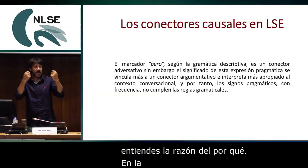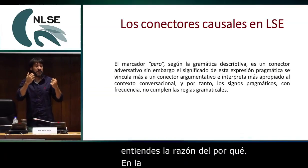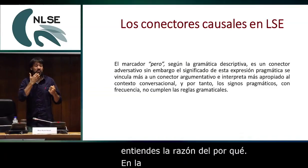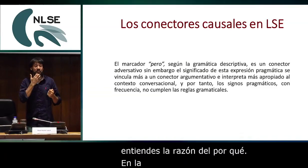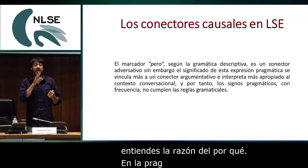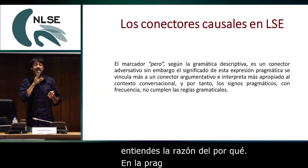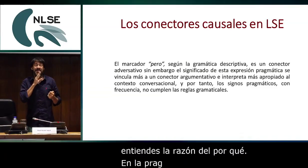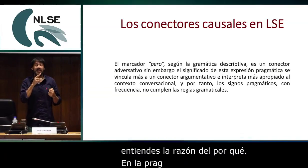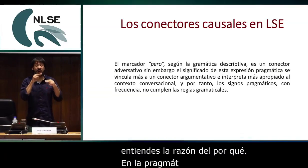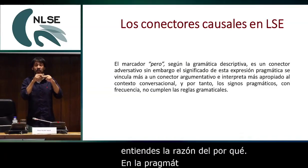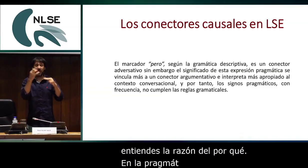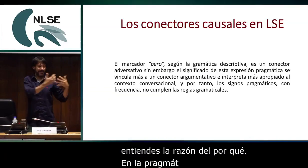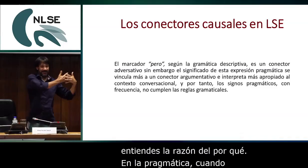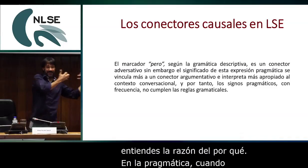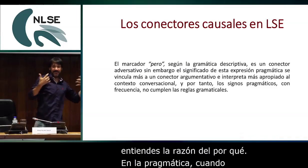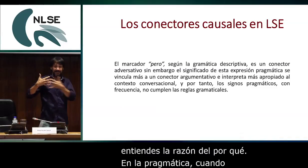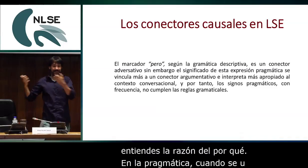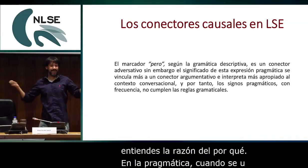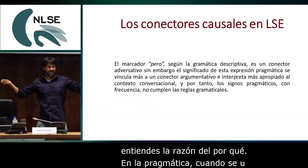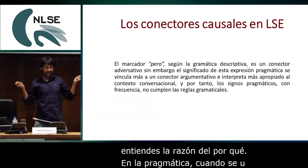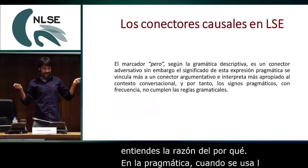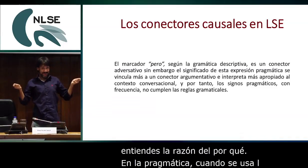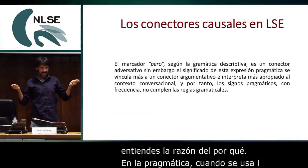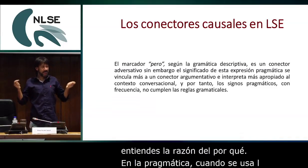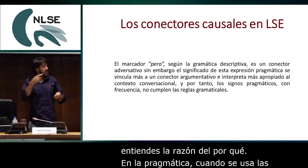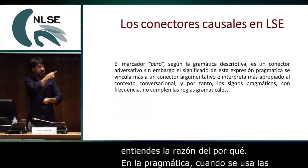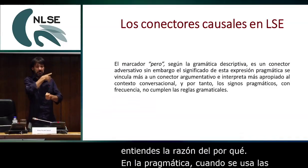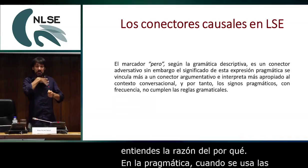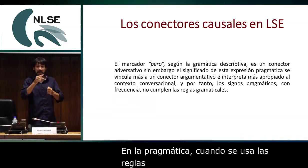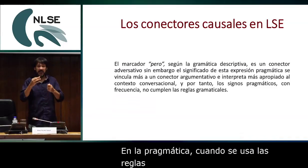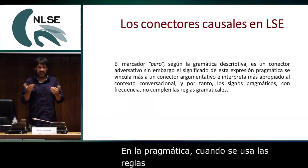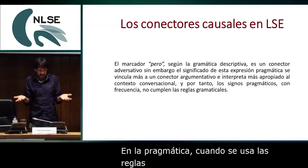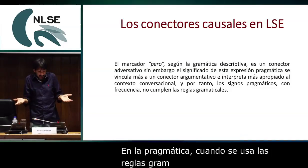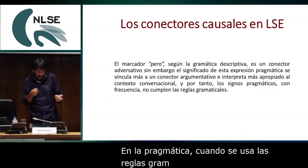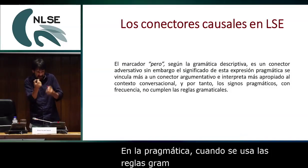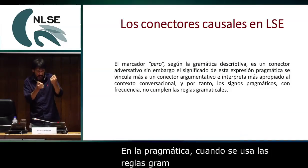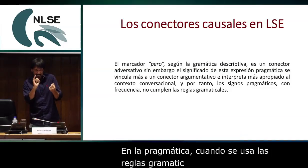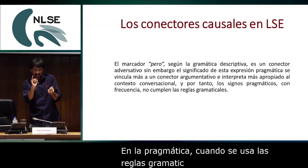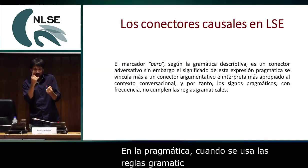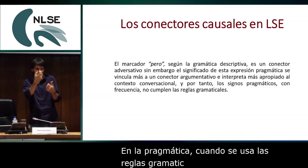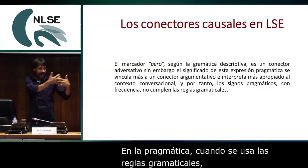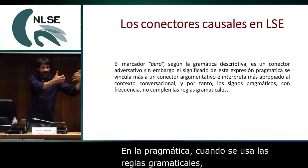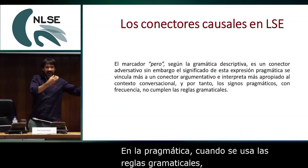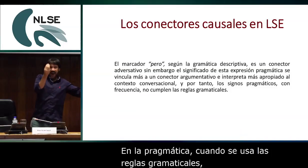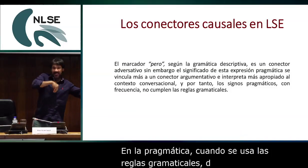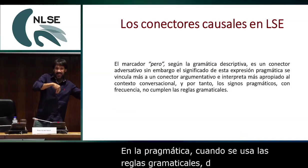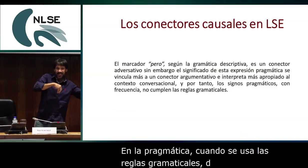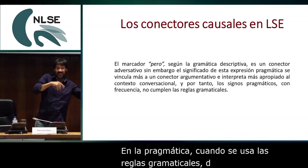cuando se usa, las reglas gramaticales, digamos que va un poco, son dispares.